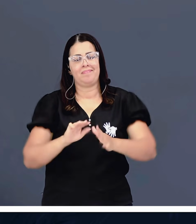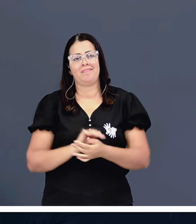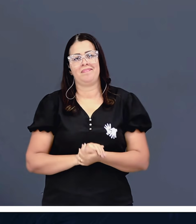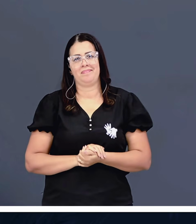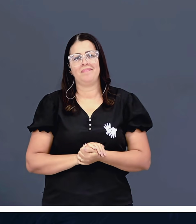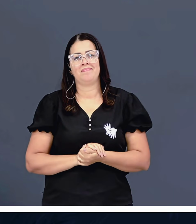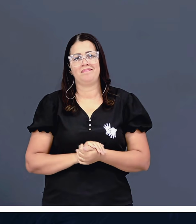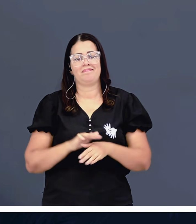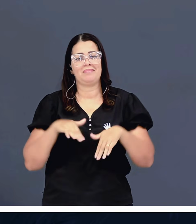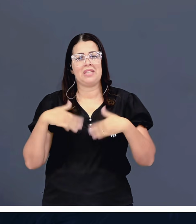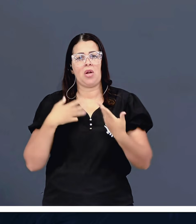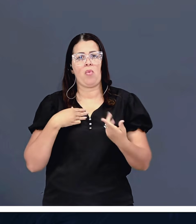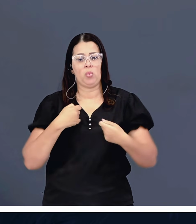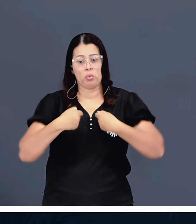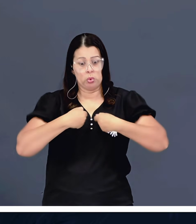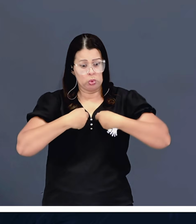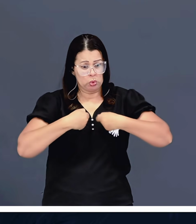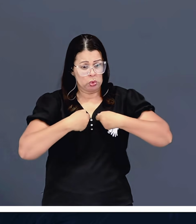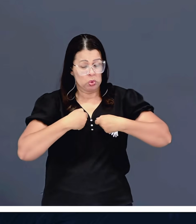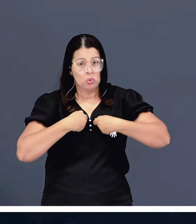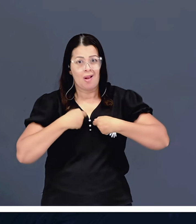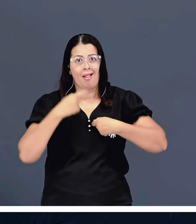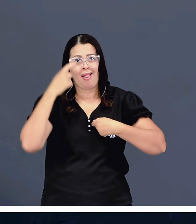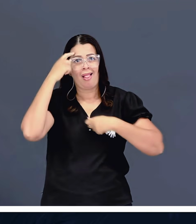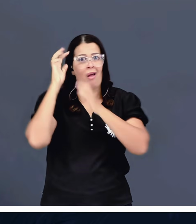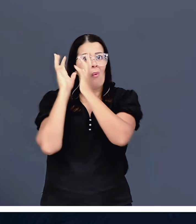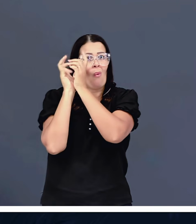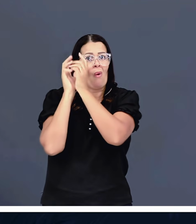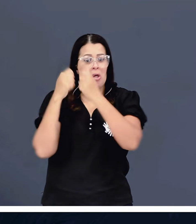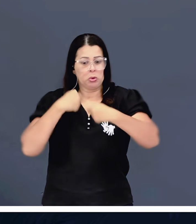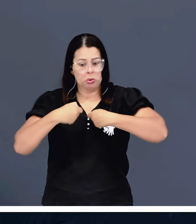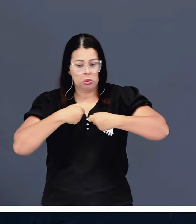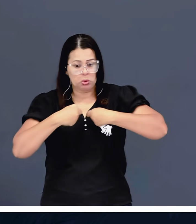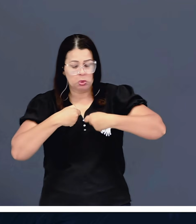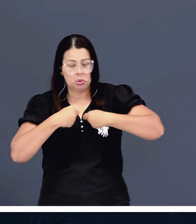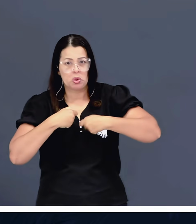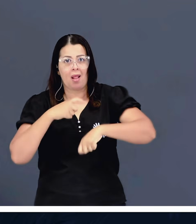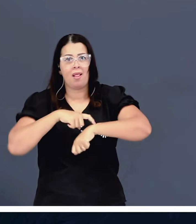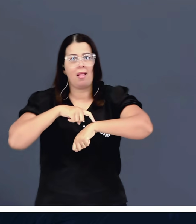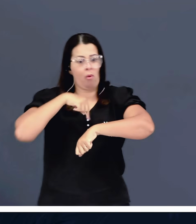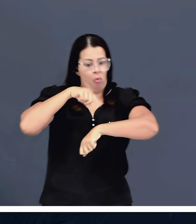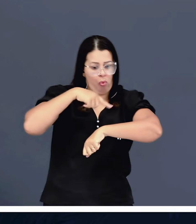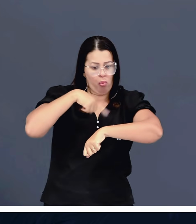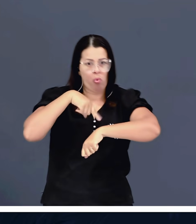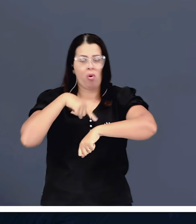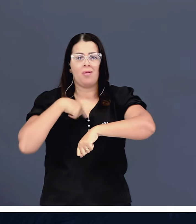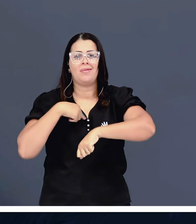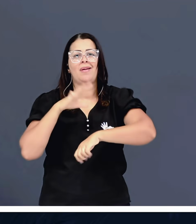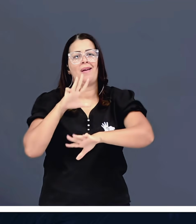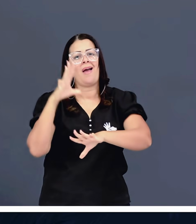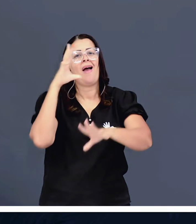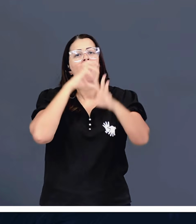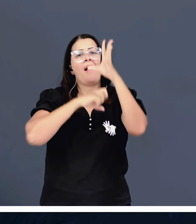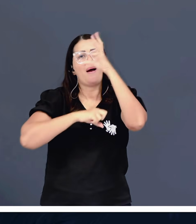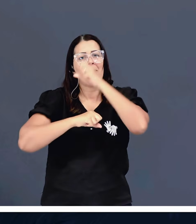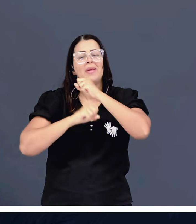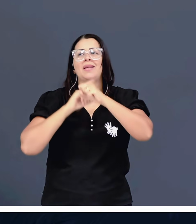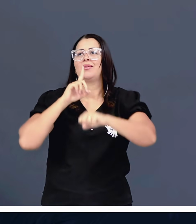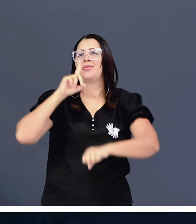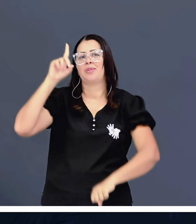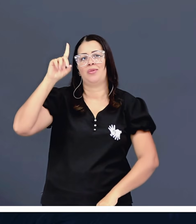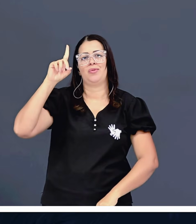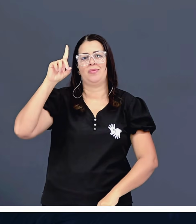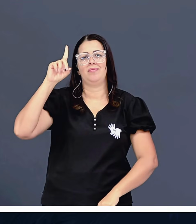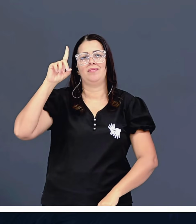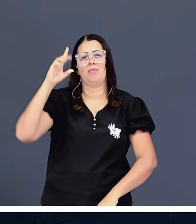É o Cronos pressionando, né? Quem toma a decisão pela pressão do tempo, e não aprende a dar fruto no tempo certo, tem uma